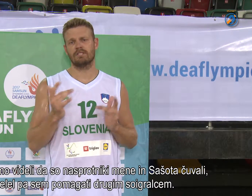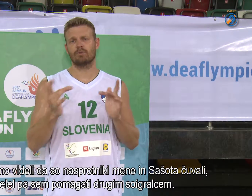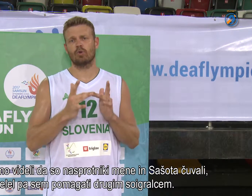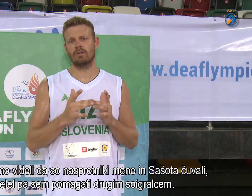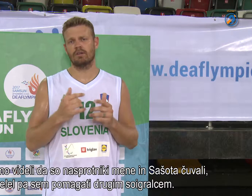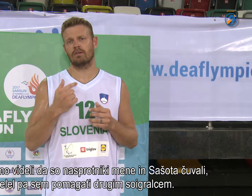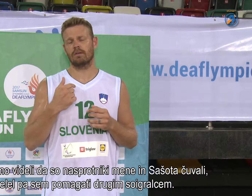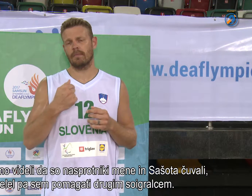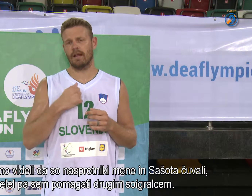videli nasprotnik,